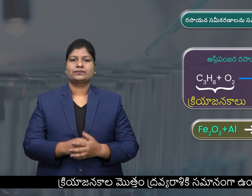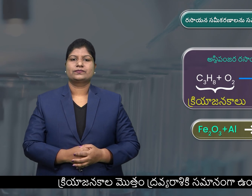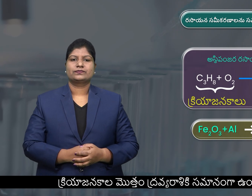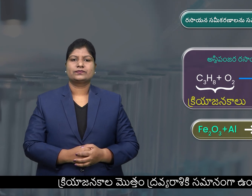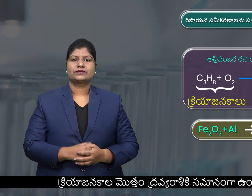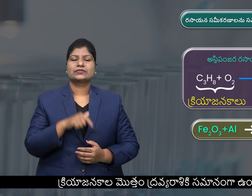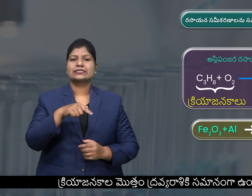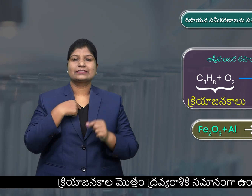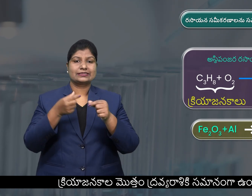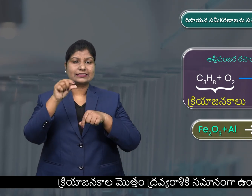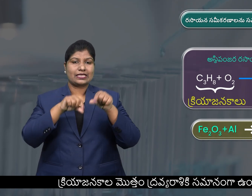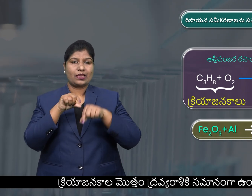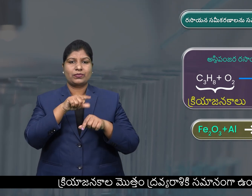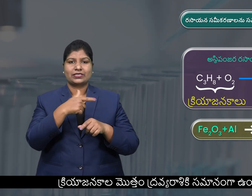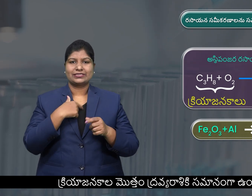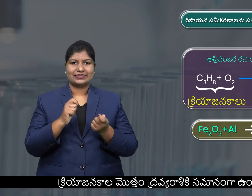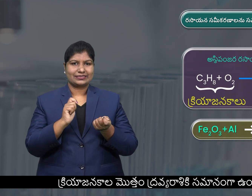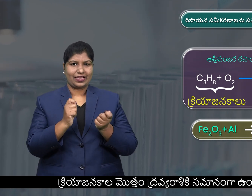ద్రవ్యరాశికి సమానంగా ఉండాలి.